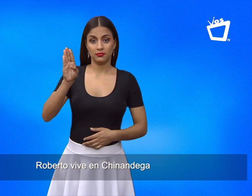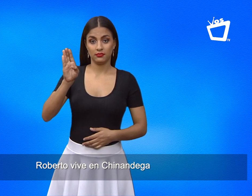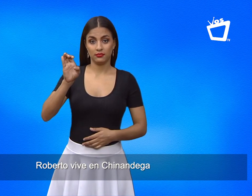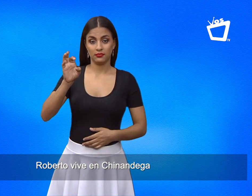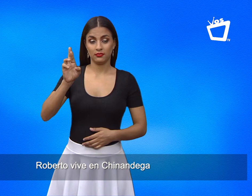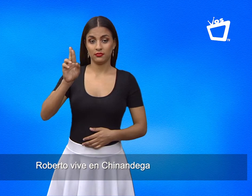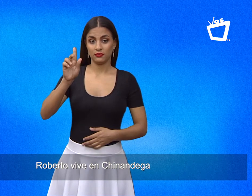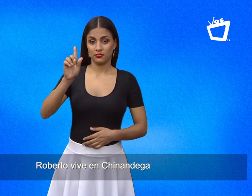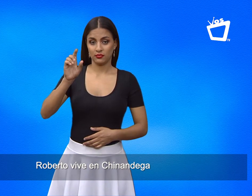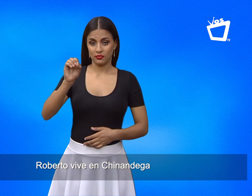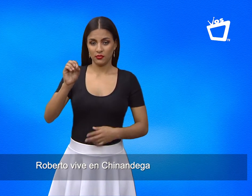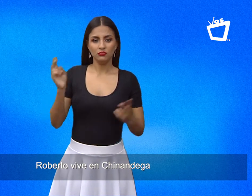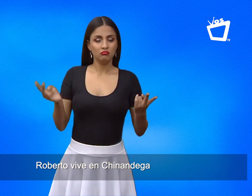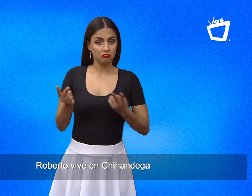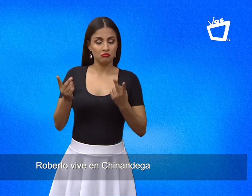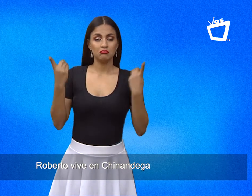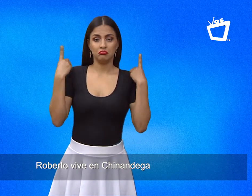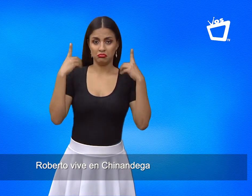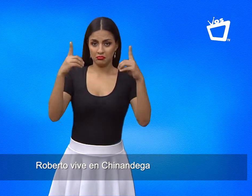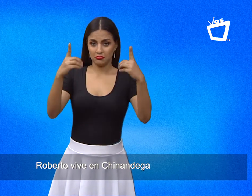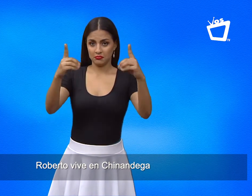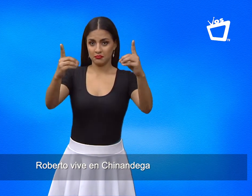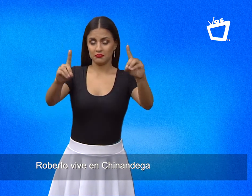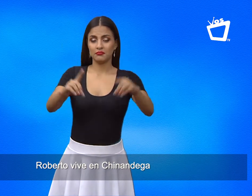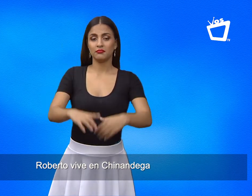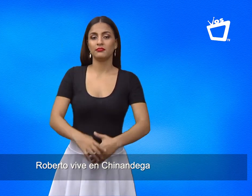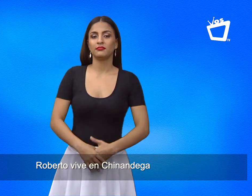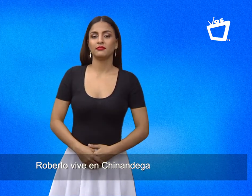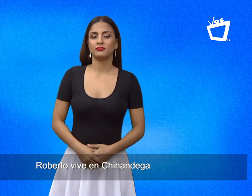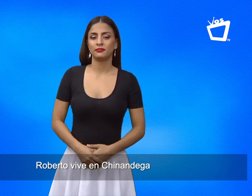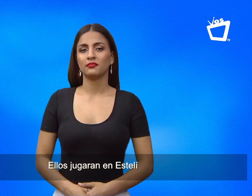Roberto vive en Chinandega.